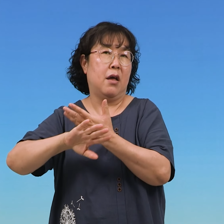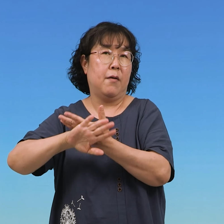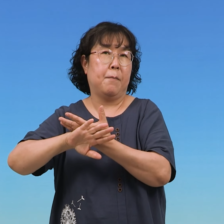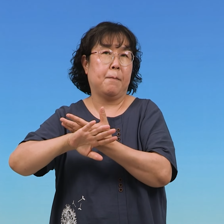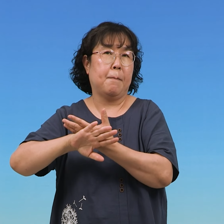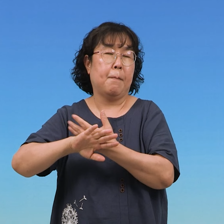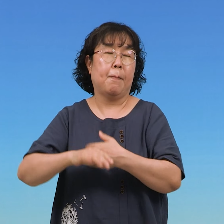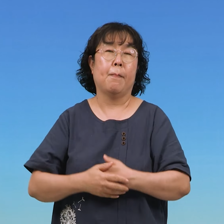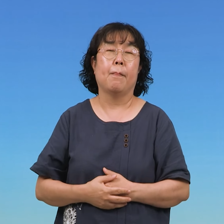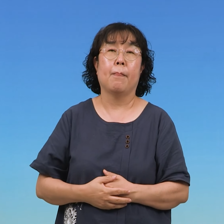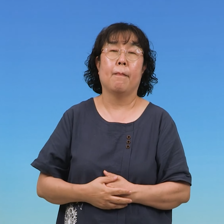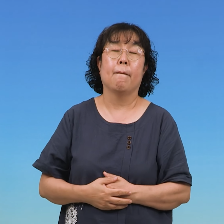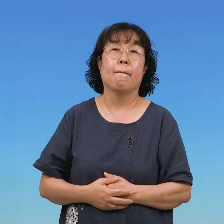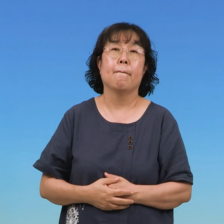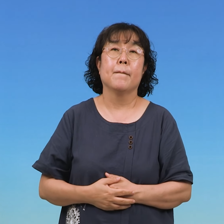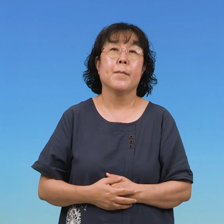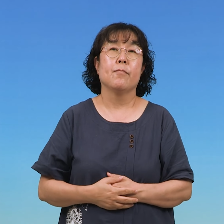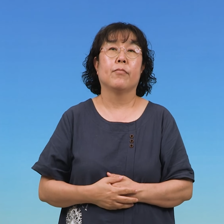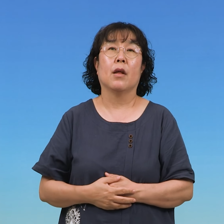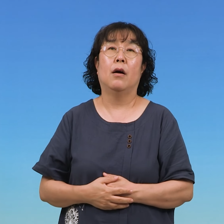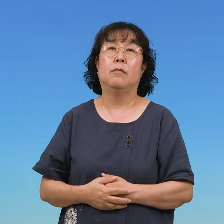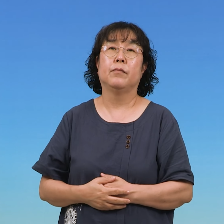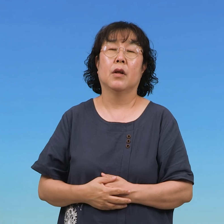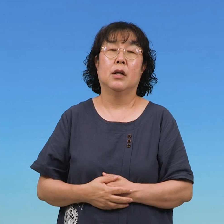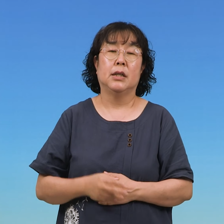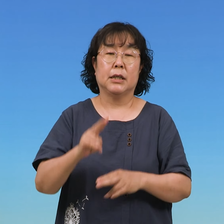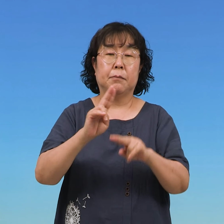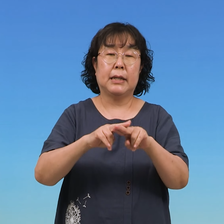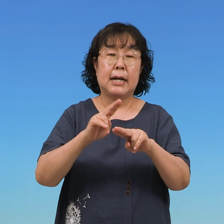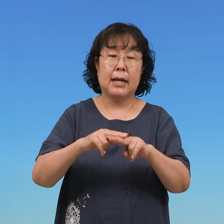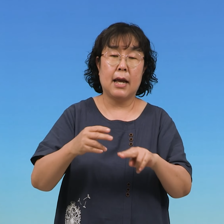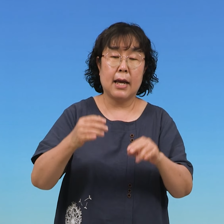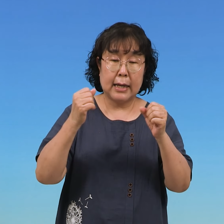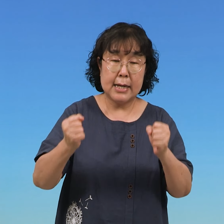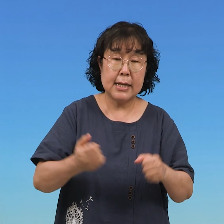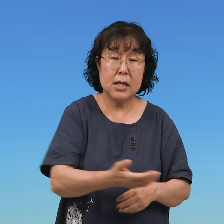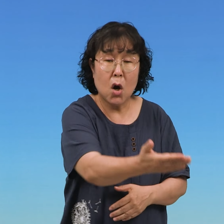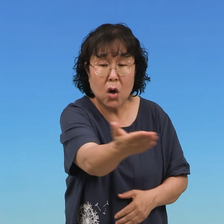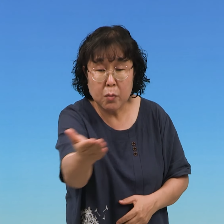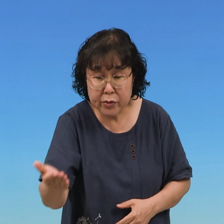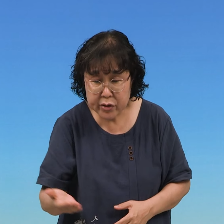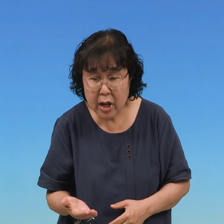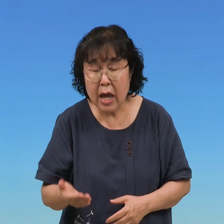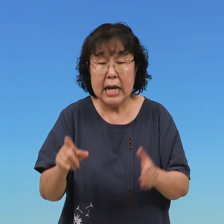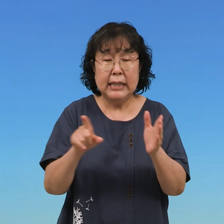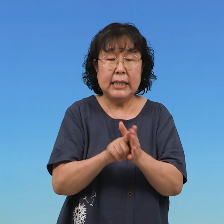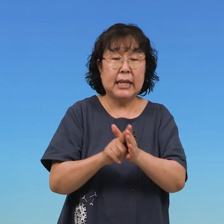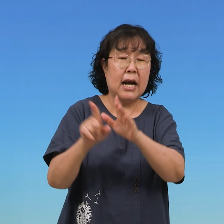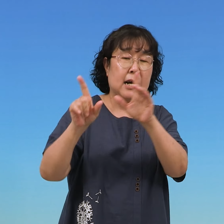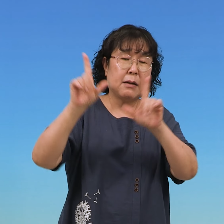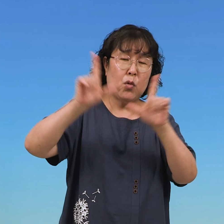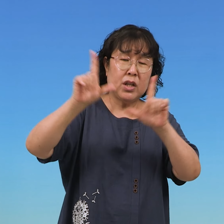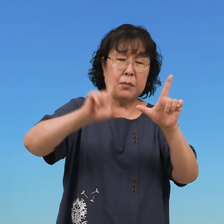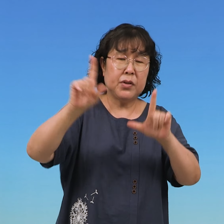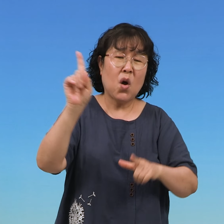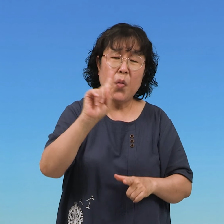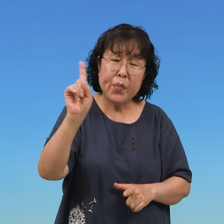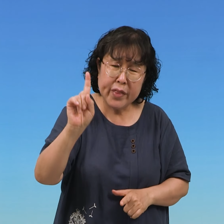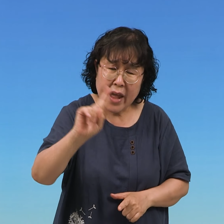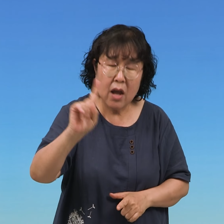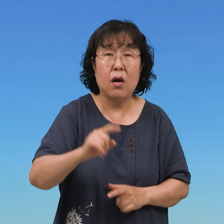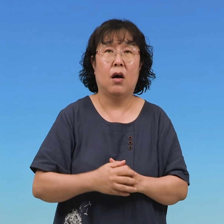오늘 여러분 이 자리에 와 계시는 여러분의 신앙 태도는 어떠세요? 허구한 날 주님 앞에